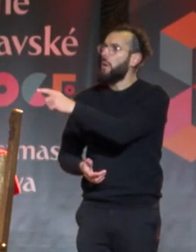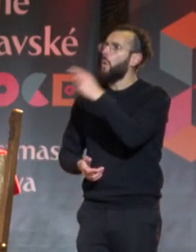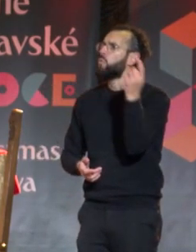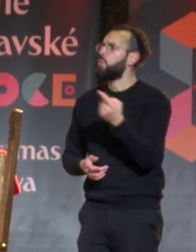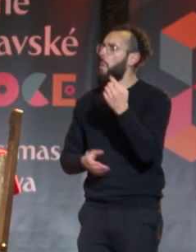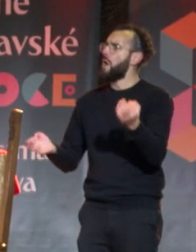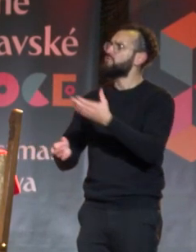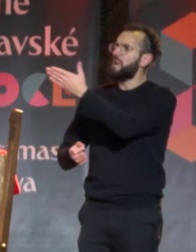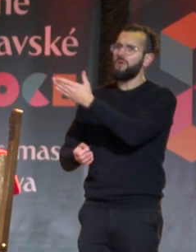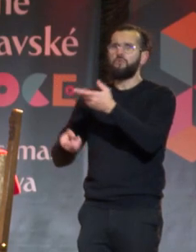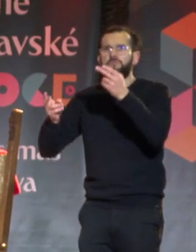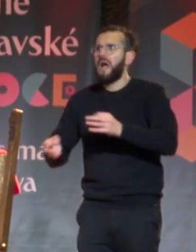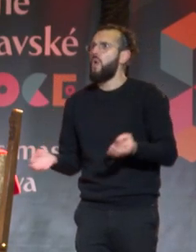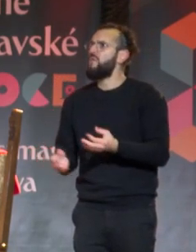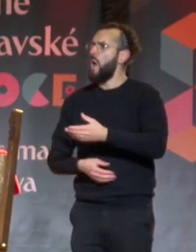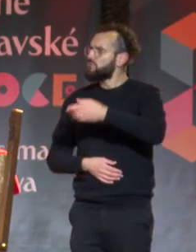Čo keby sa niečo stalo?